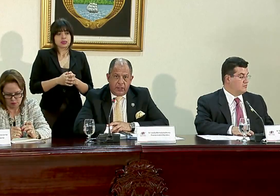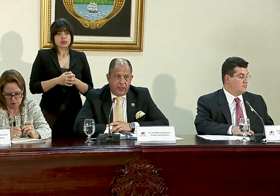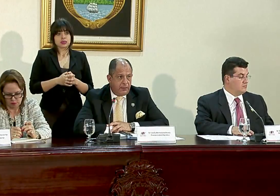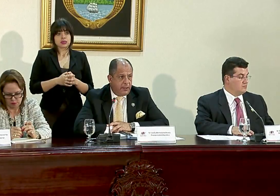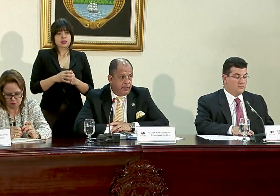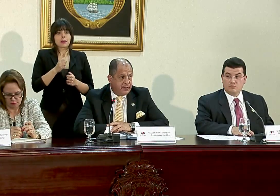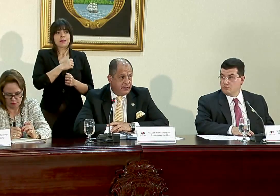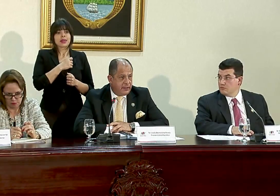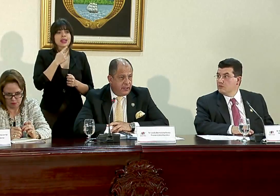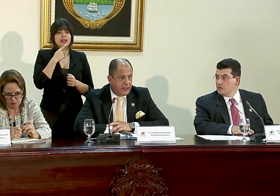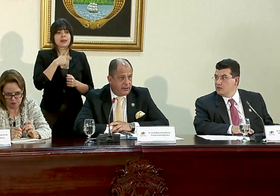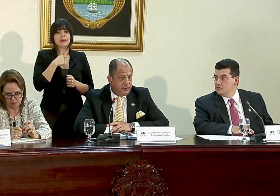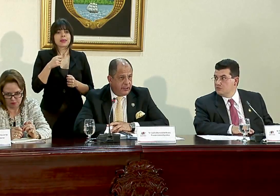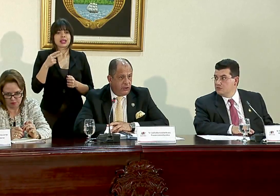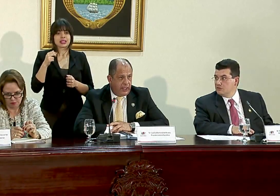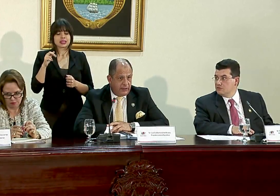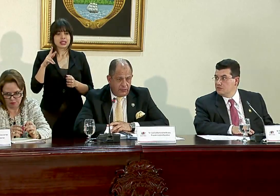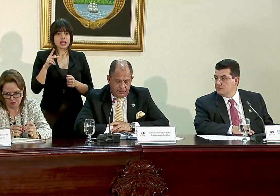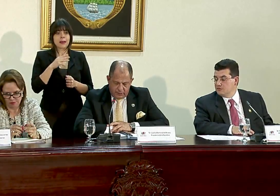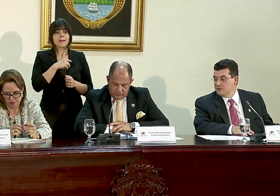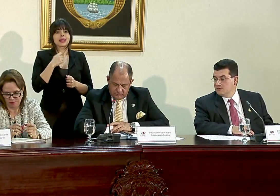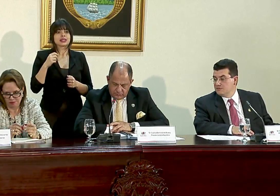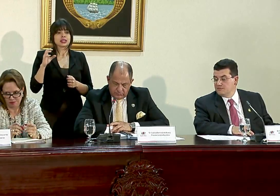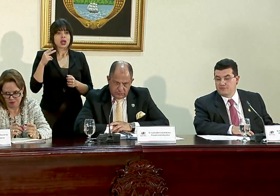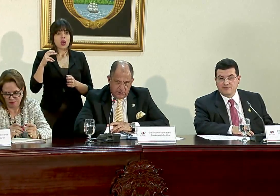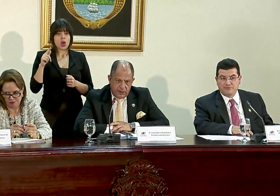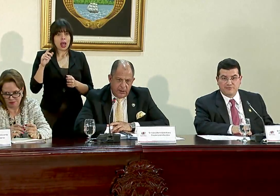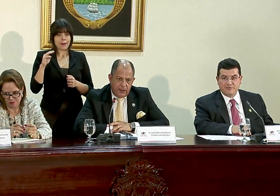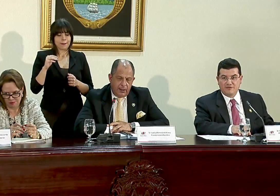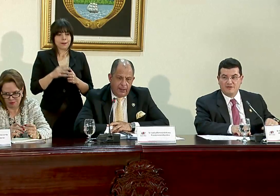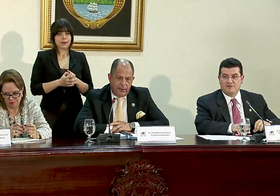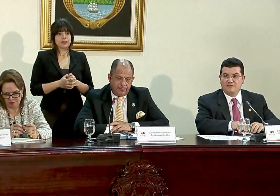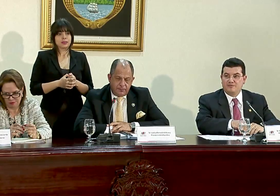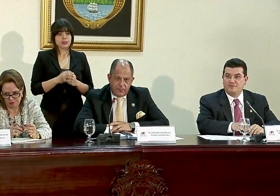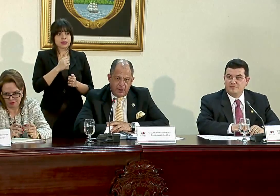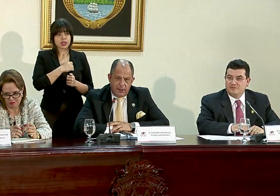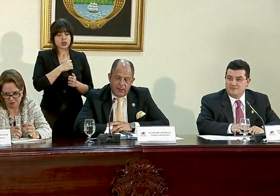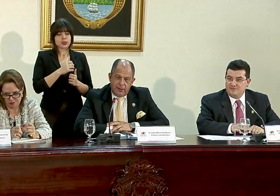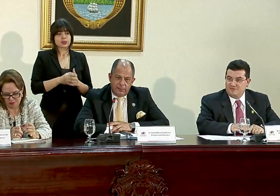perdón dije el presidente Chirac que es el presidente Holanda perdón